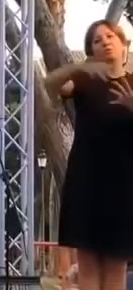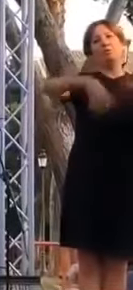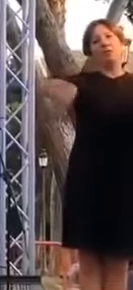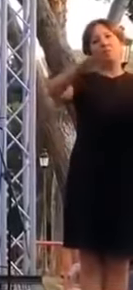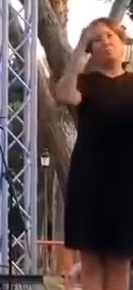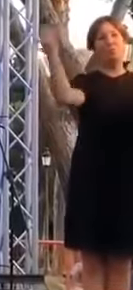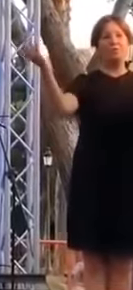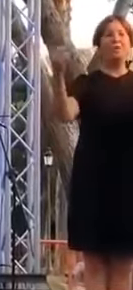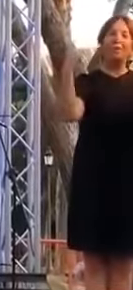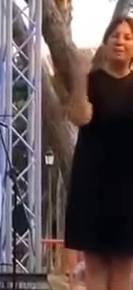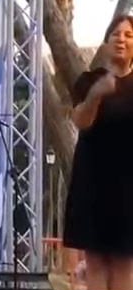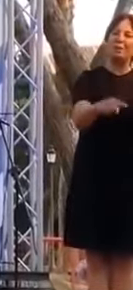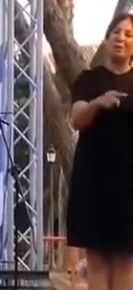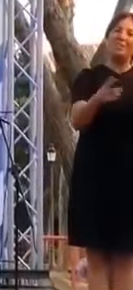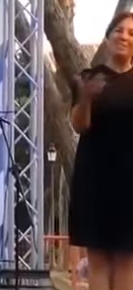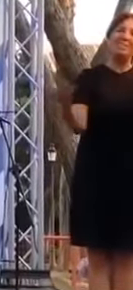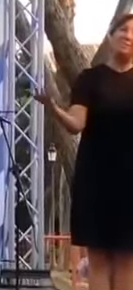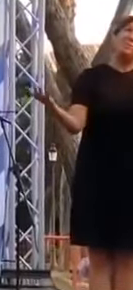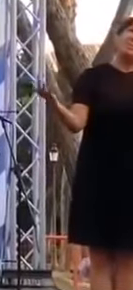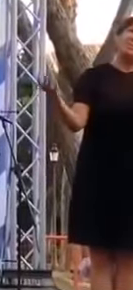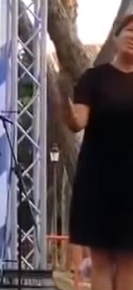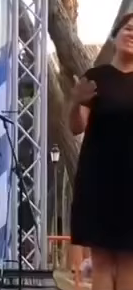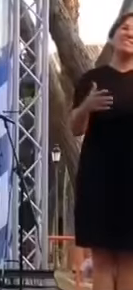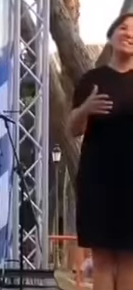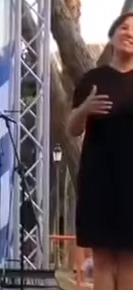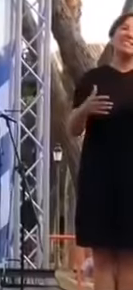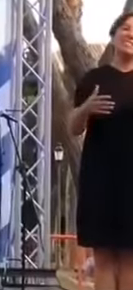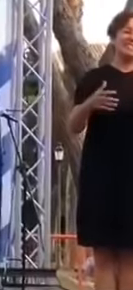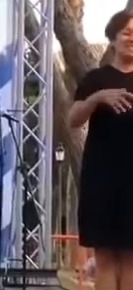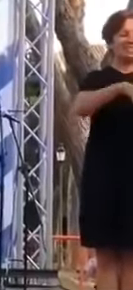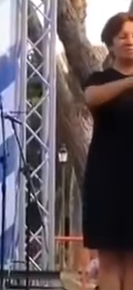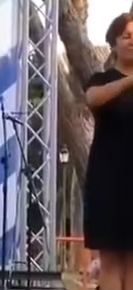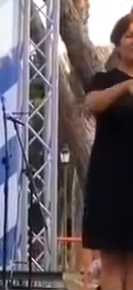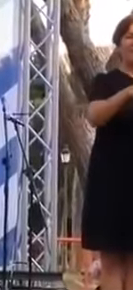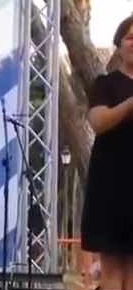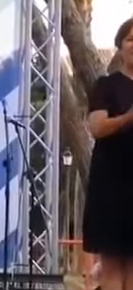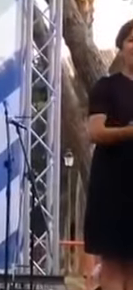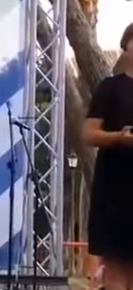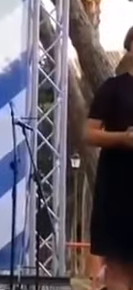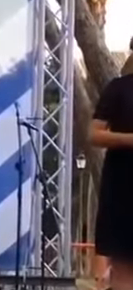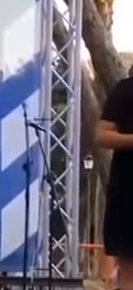degli amici. Questo è quello che la sinistra sta brigando per fare.